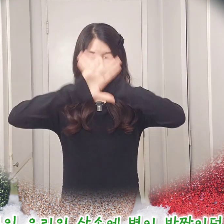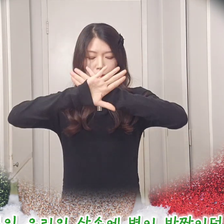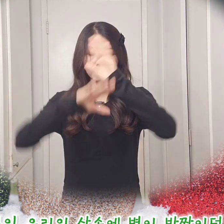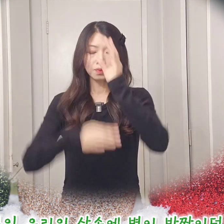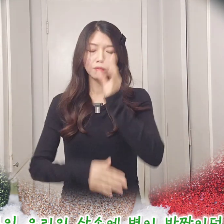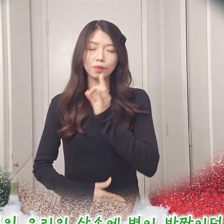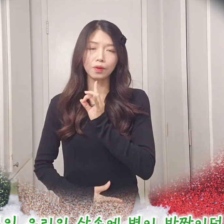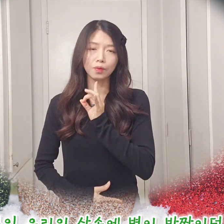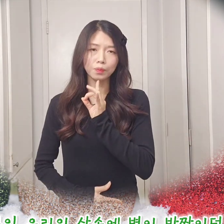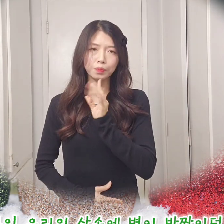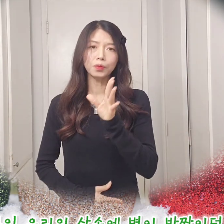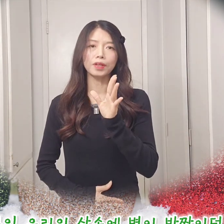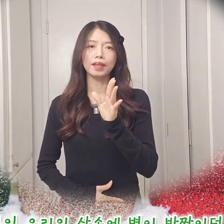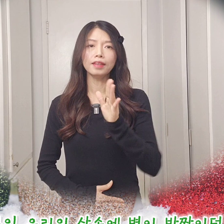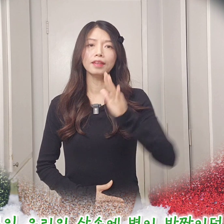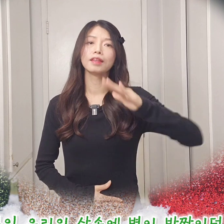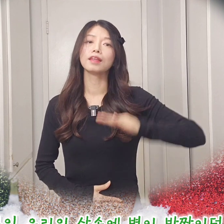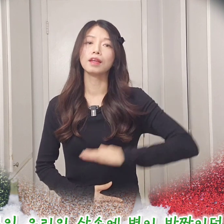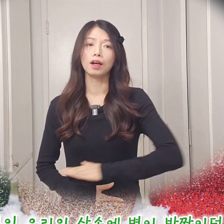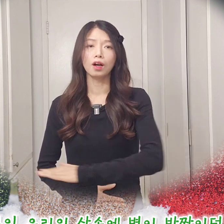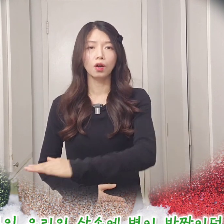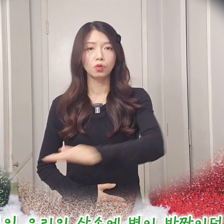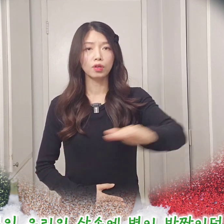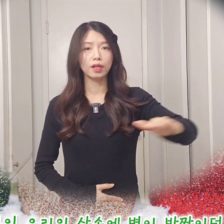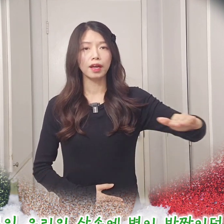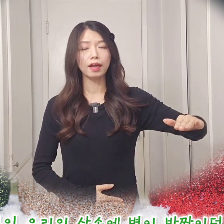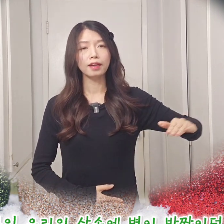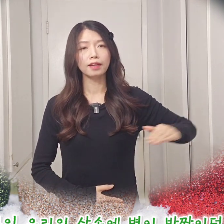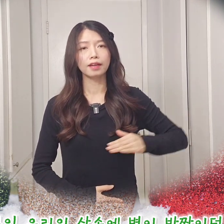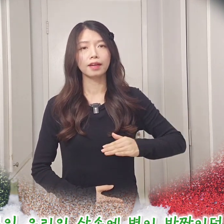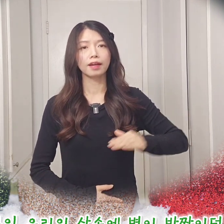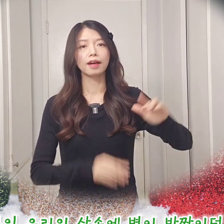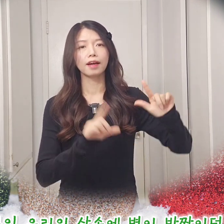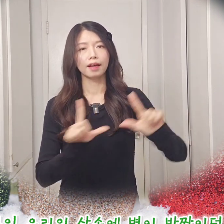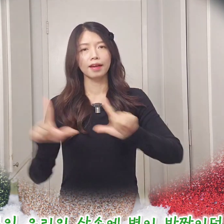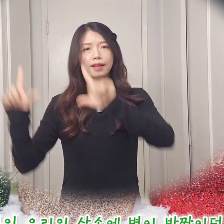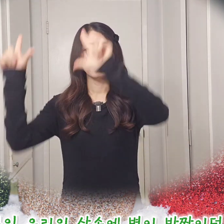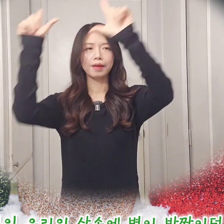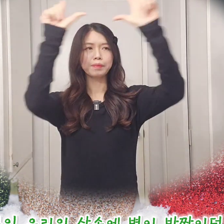어둠 뿐인 우리의 삶